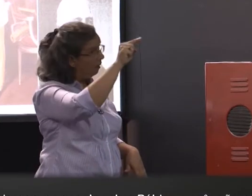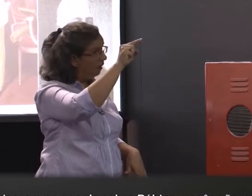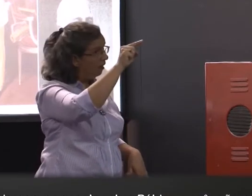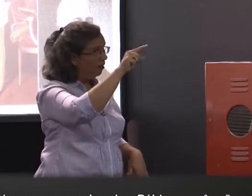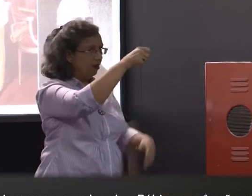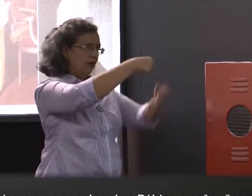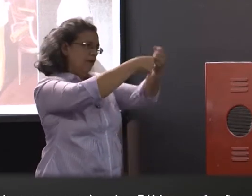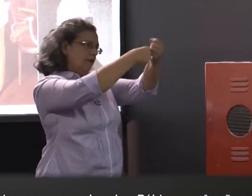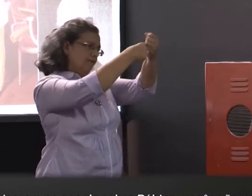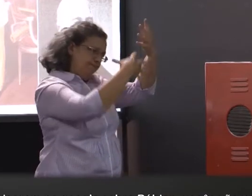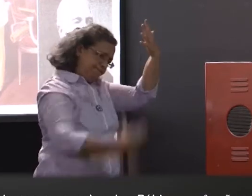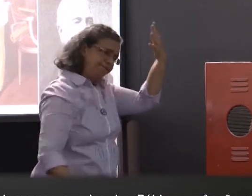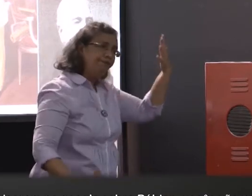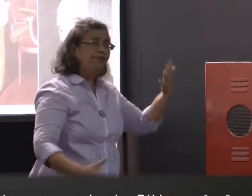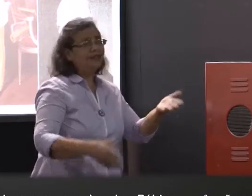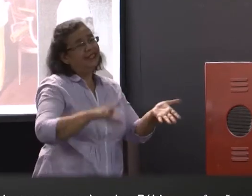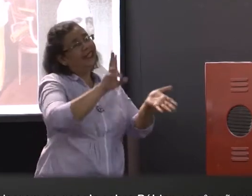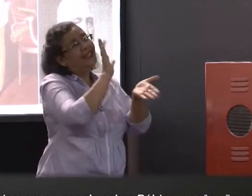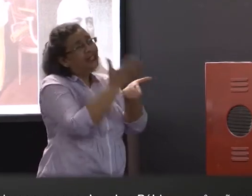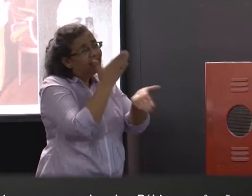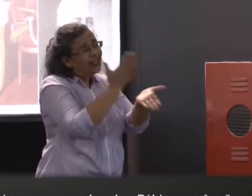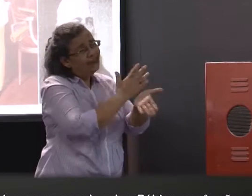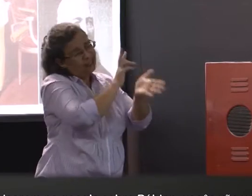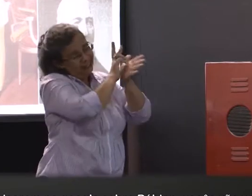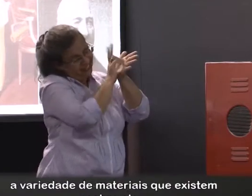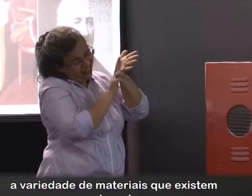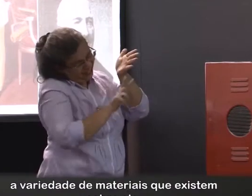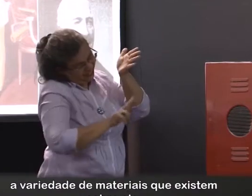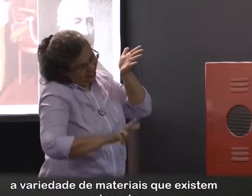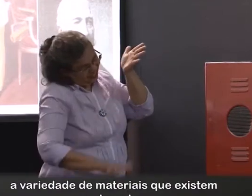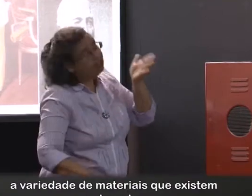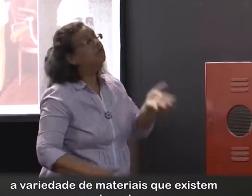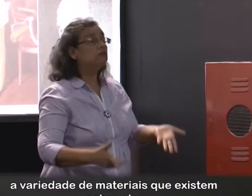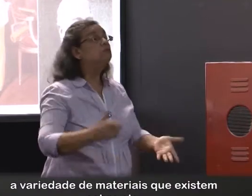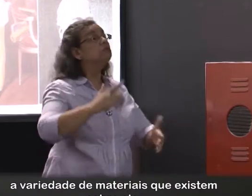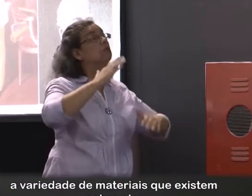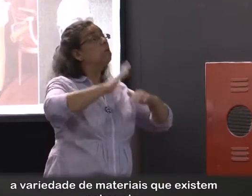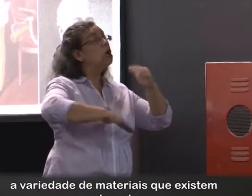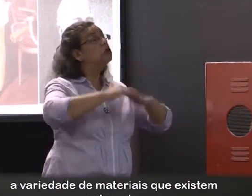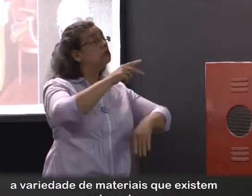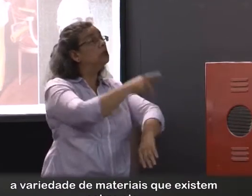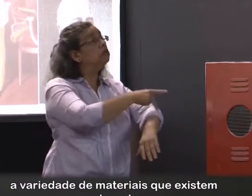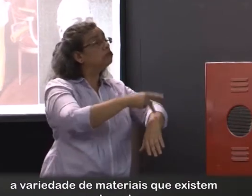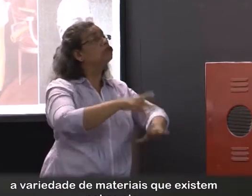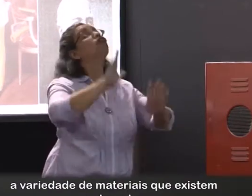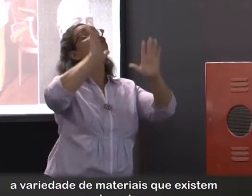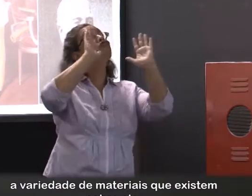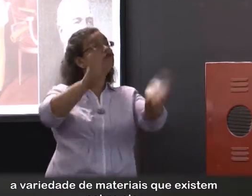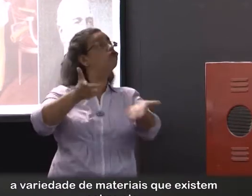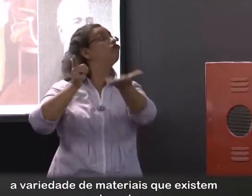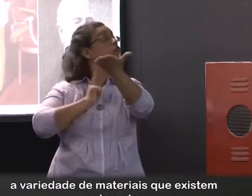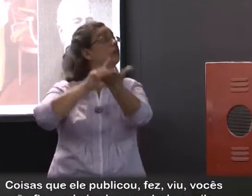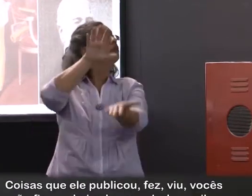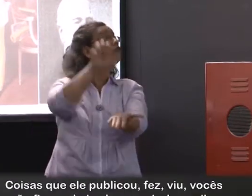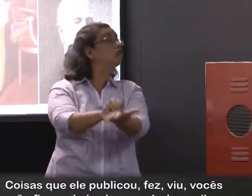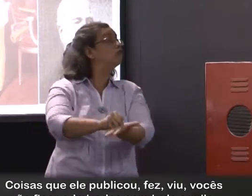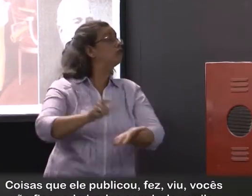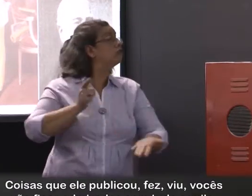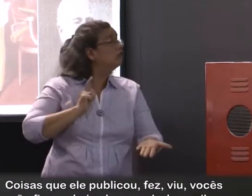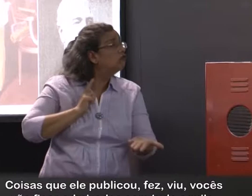pesquisar sobre Bebian, se vocês puderem pesquisar no Google, vocês vão ver realmente a variedade de materiais que tem sobre ele, né, porque ele publicou,